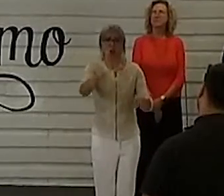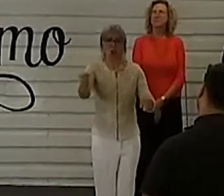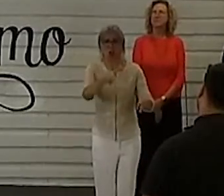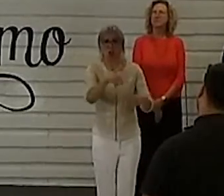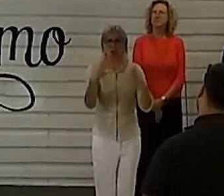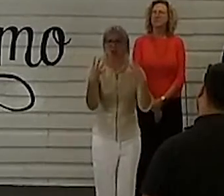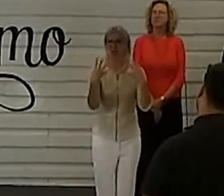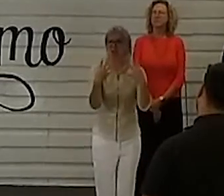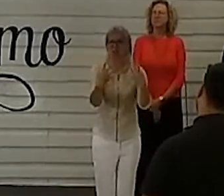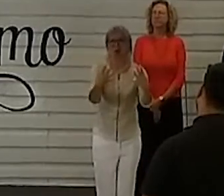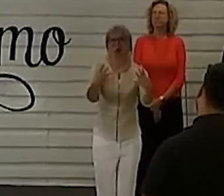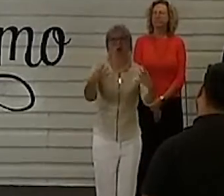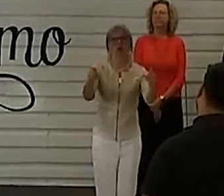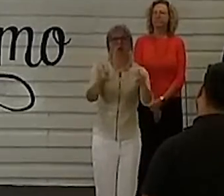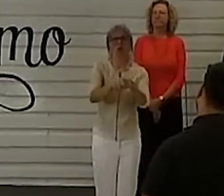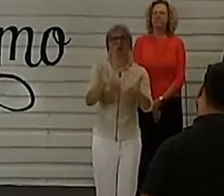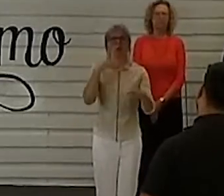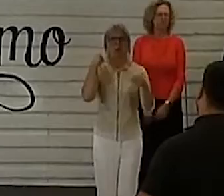compassione.